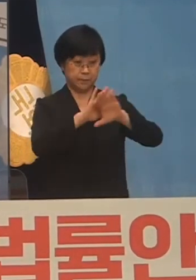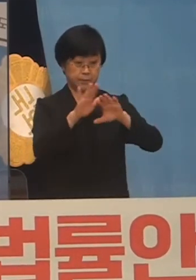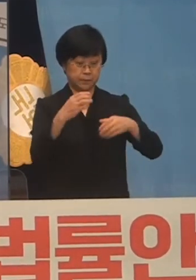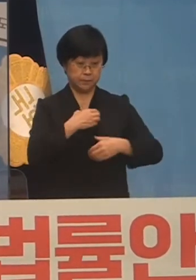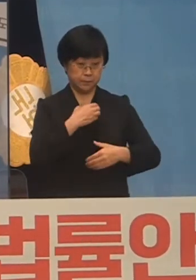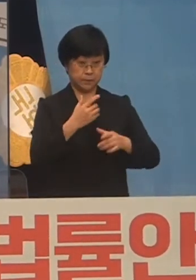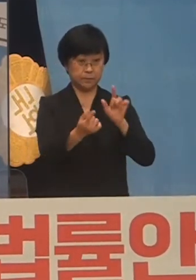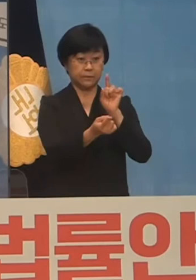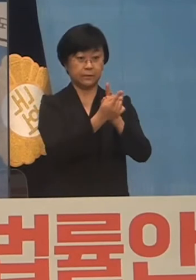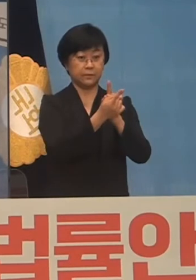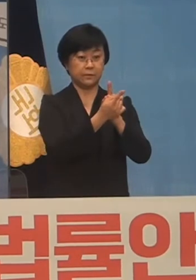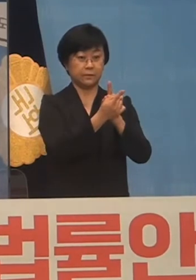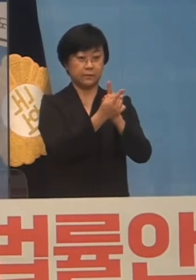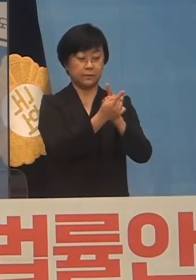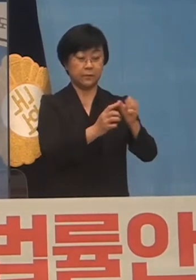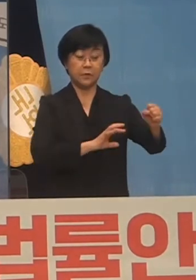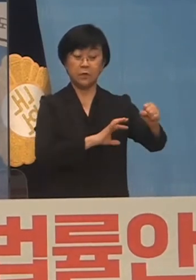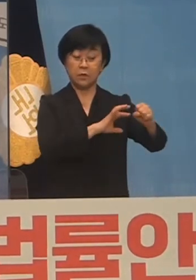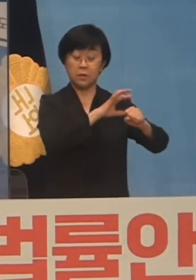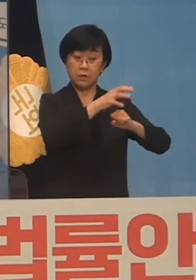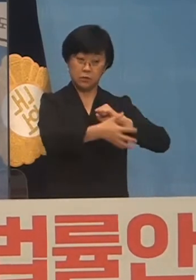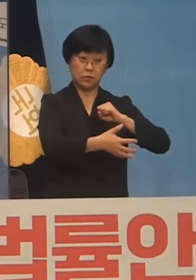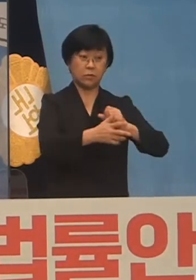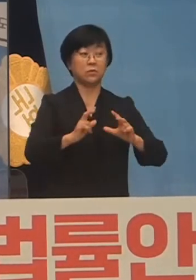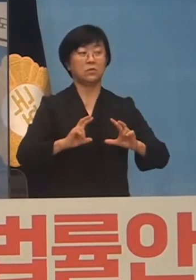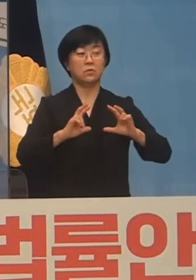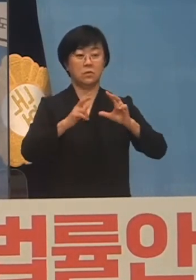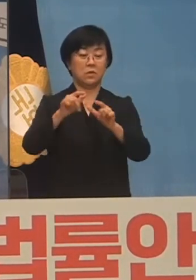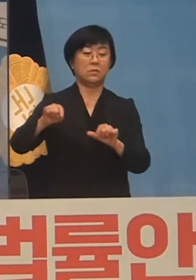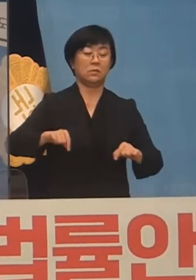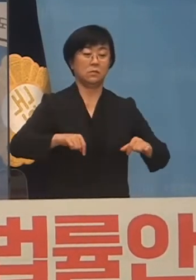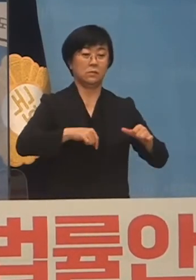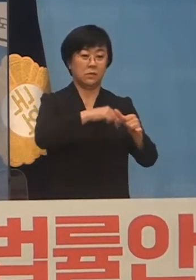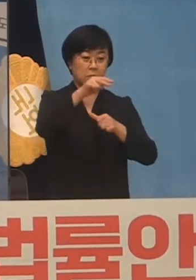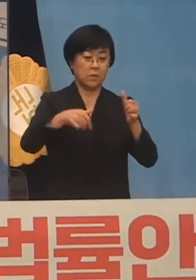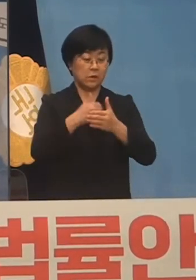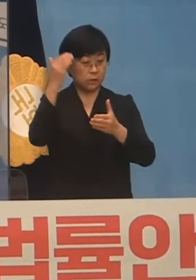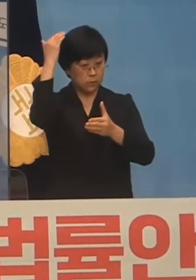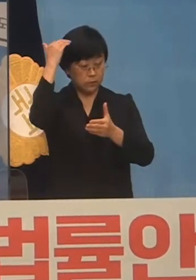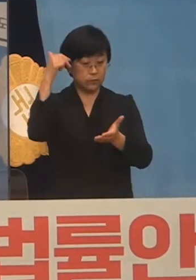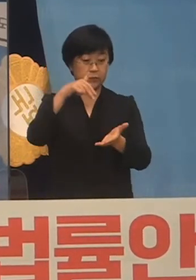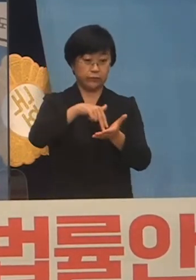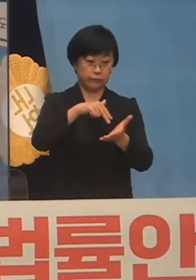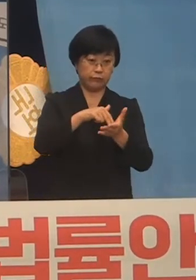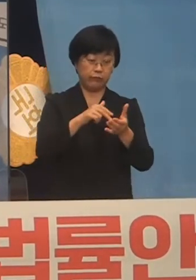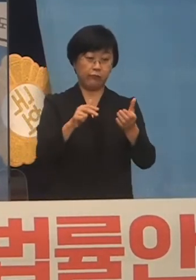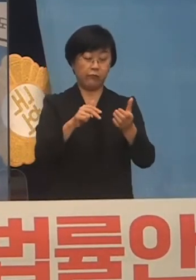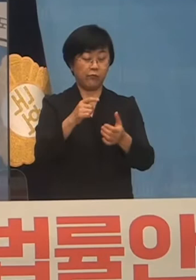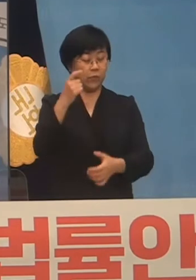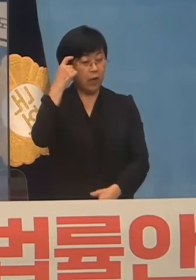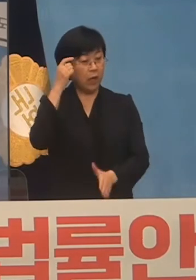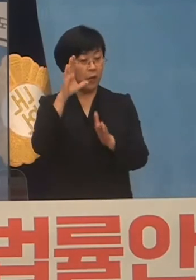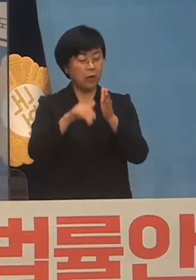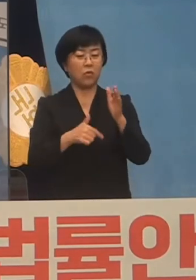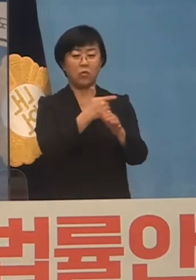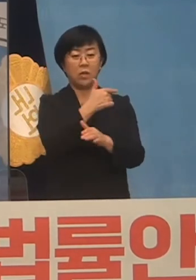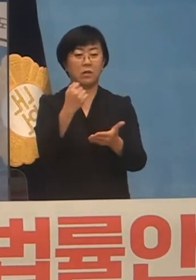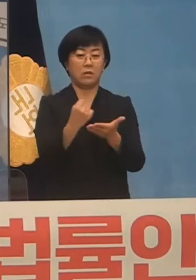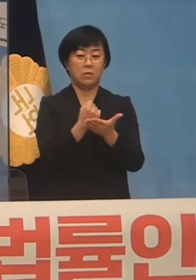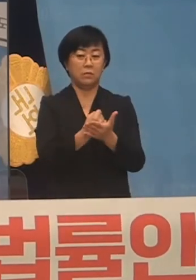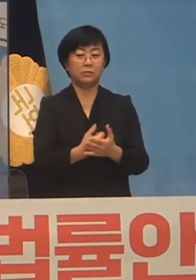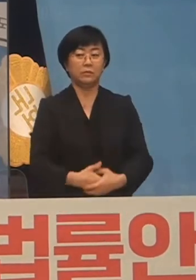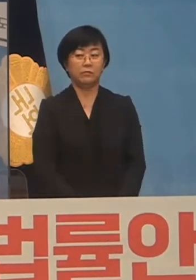직면해 있는 전 지구적 상황 그리고 우리나라의 위상을 고려하면 너무나 안타까운 상황입니다.